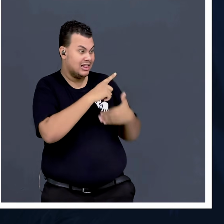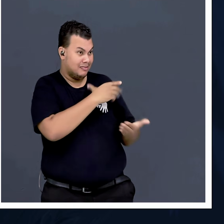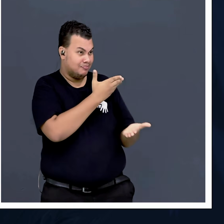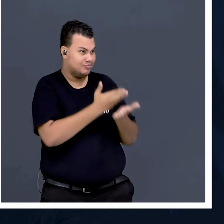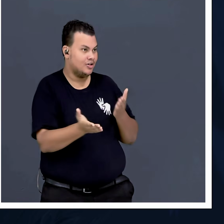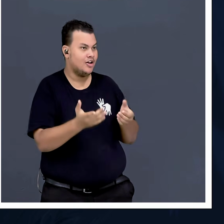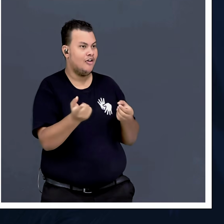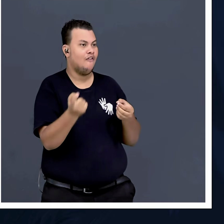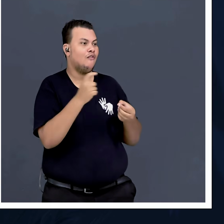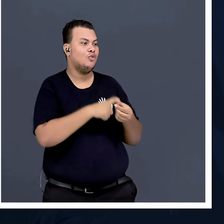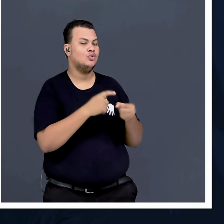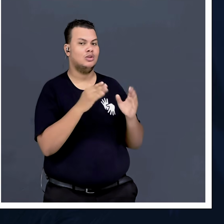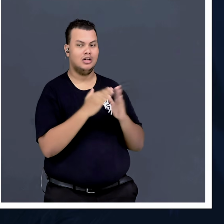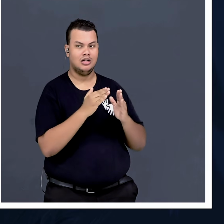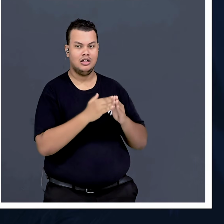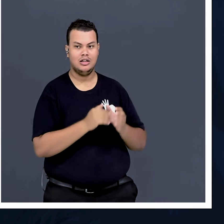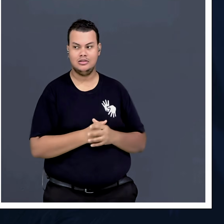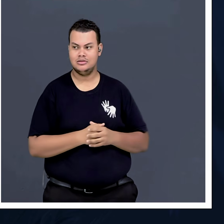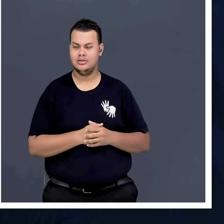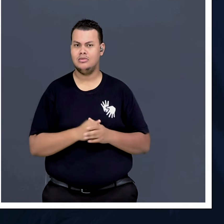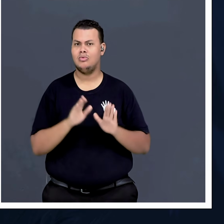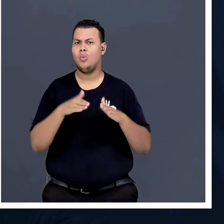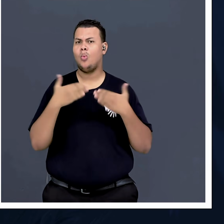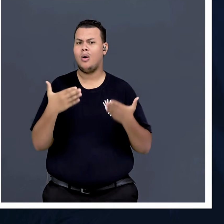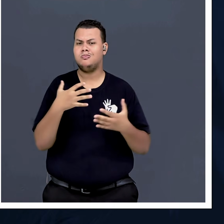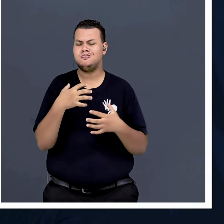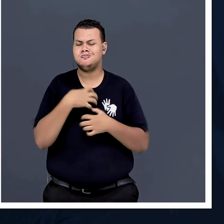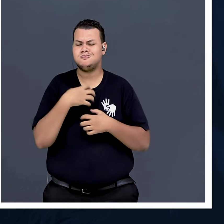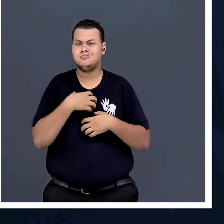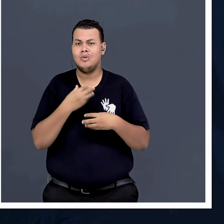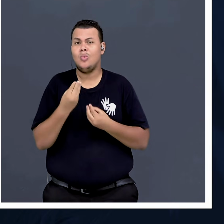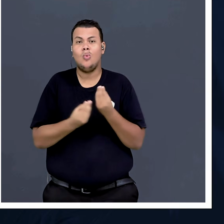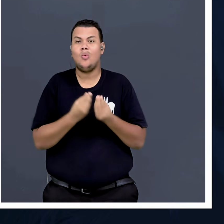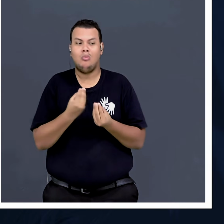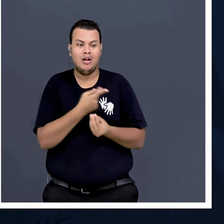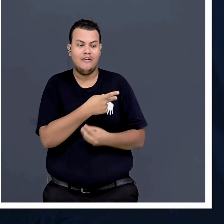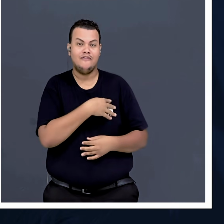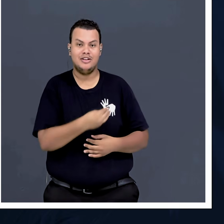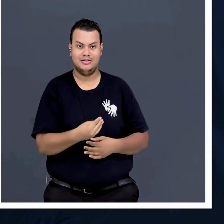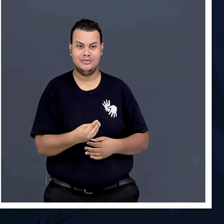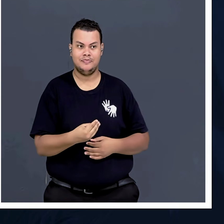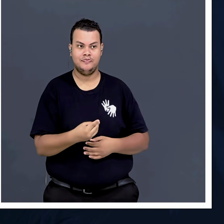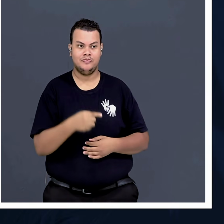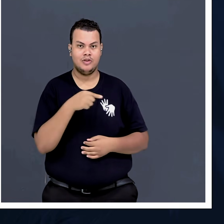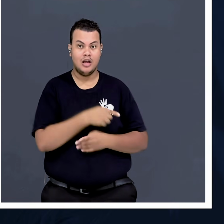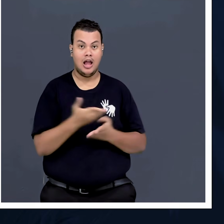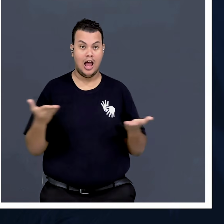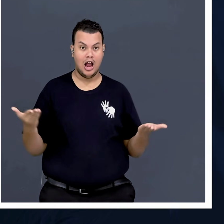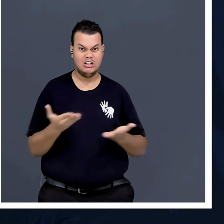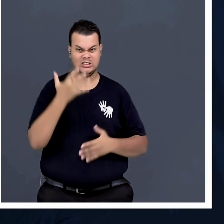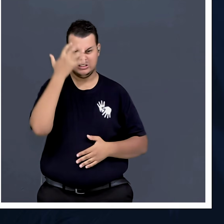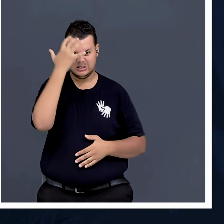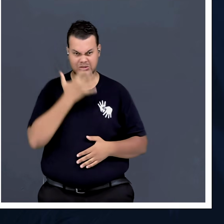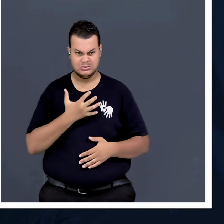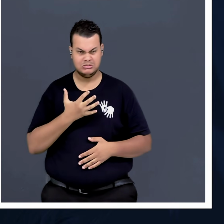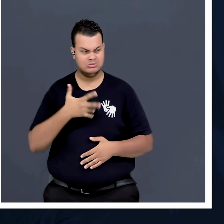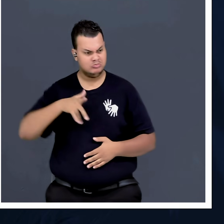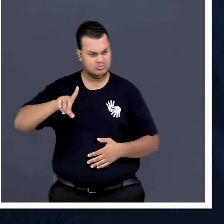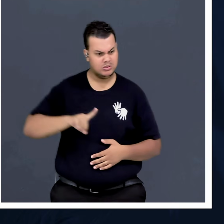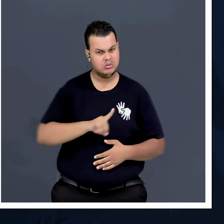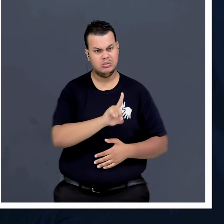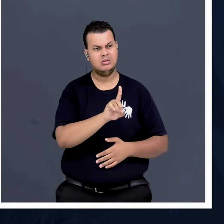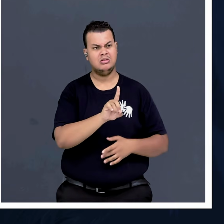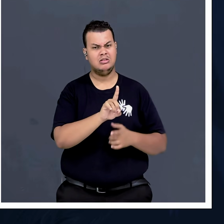perdido, voltou para casa. Qual é o sentimento desse filho? Ele vai agora com raiva, não participa